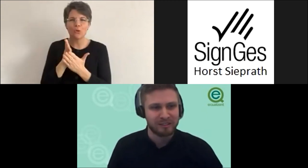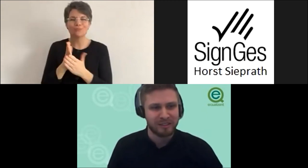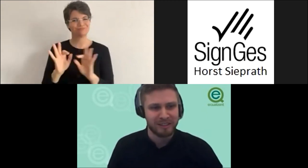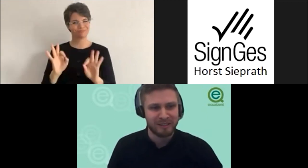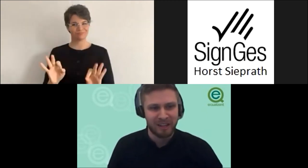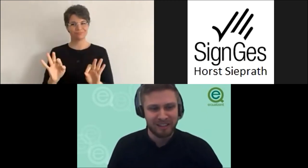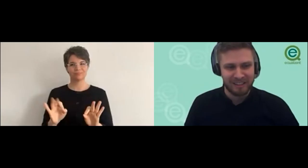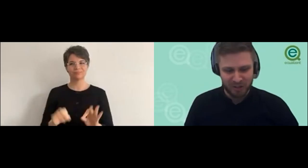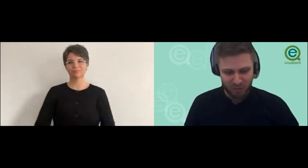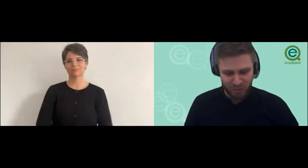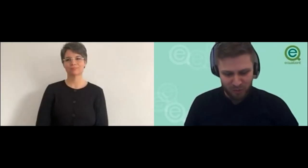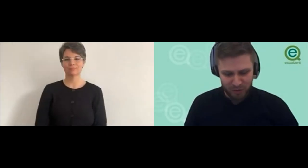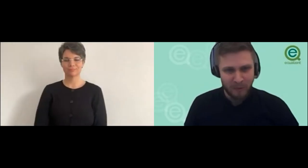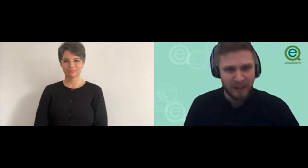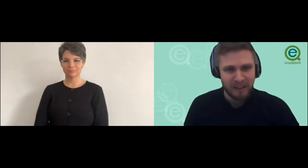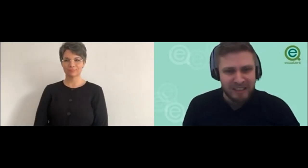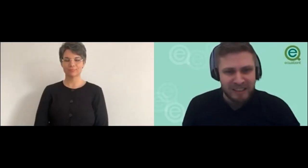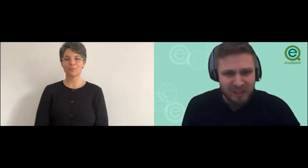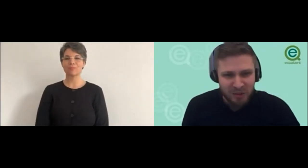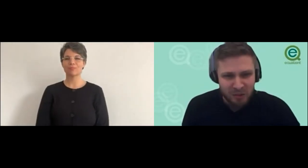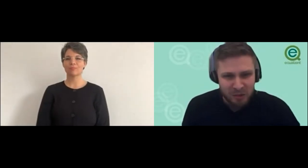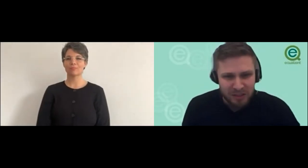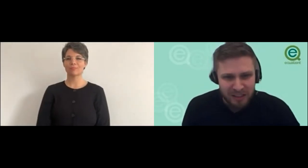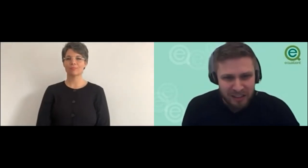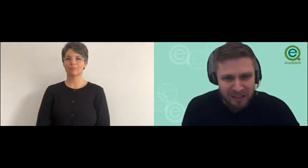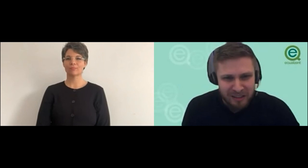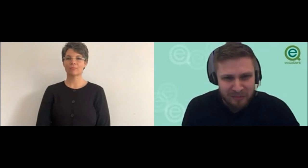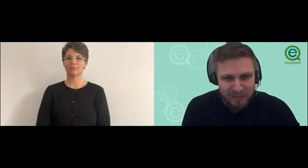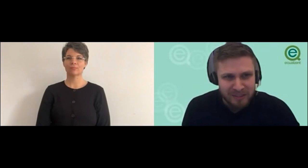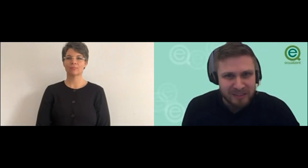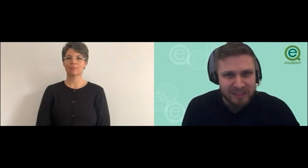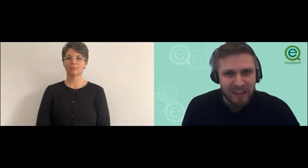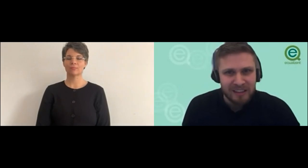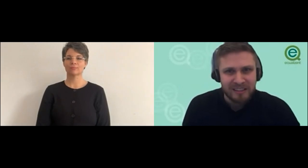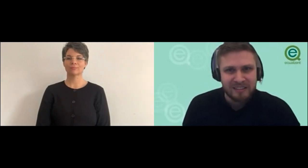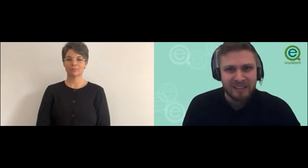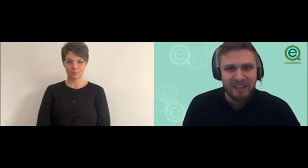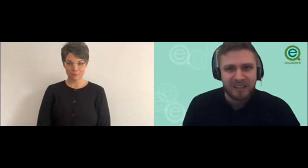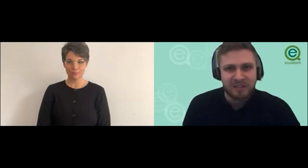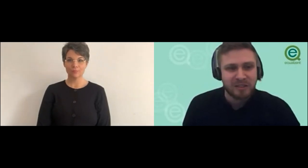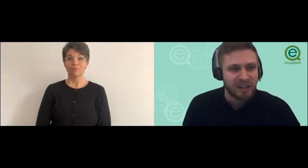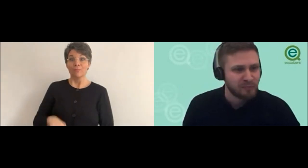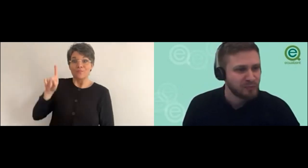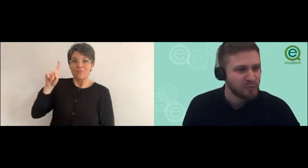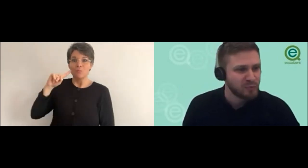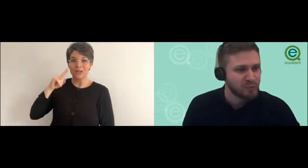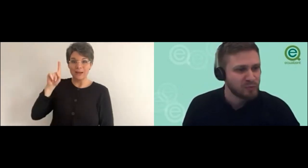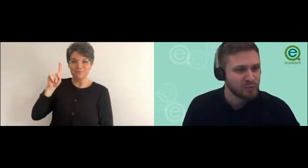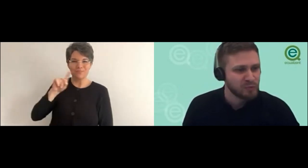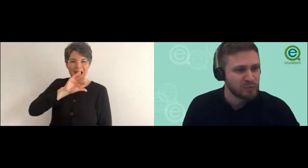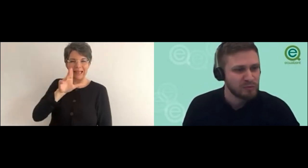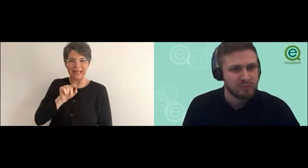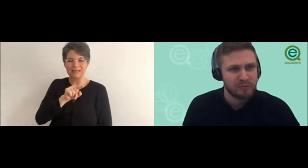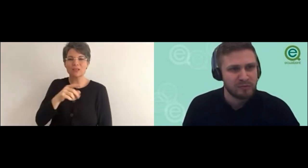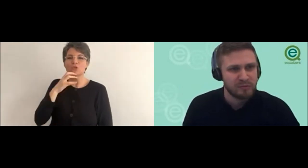unsere E-Mail-Adresse ja schon bekommen. Gut, dann... Andreas, darf ich vielleicht auch noch kurz